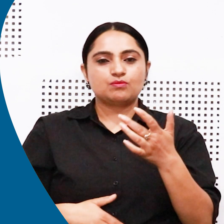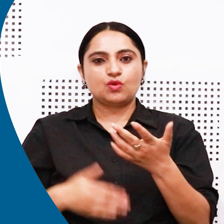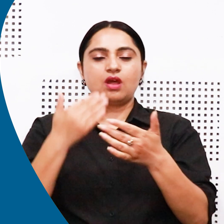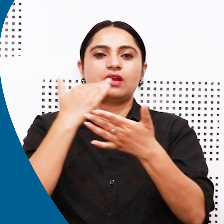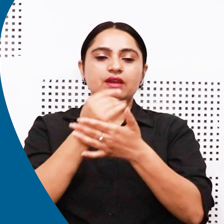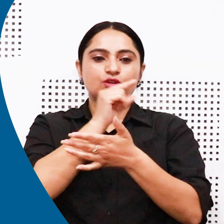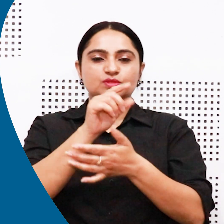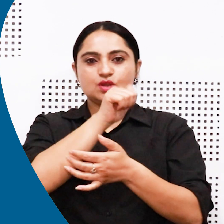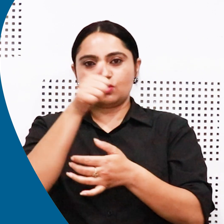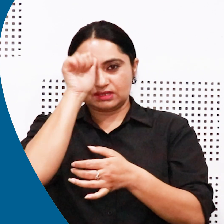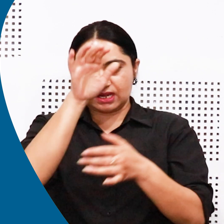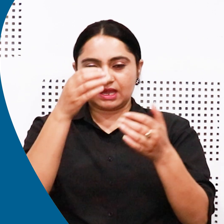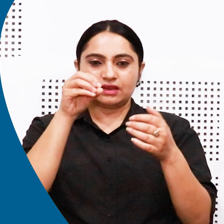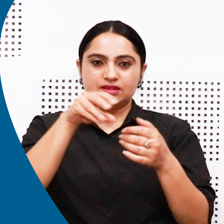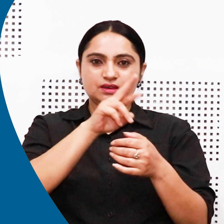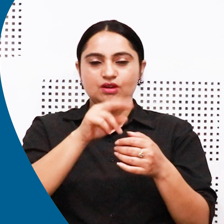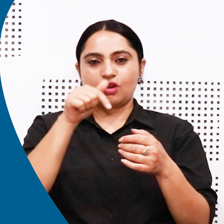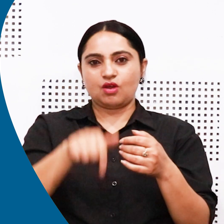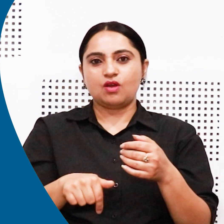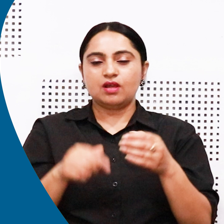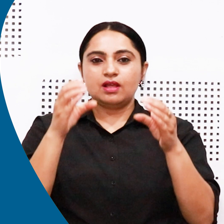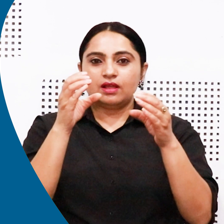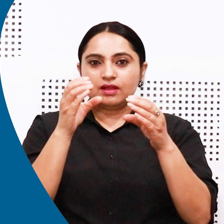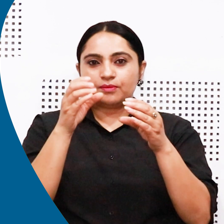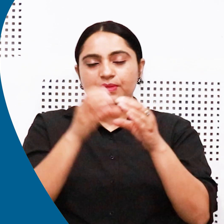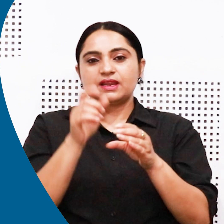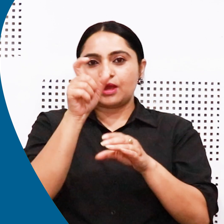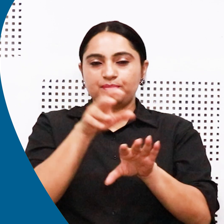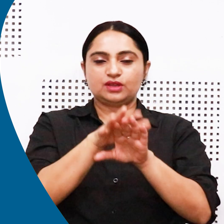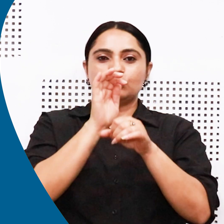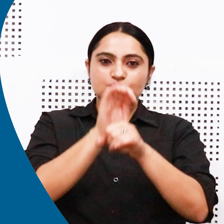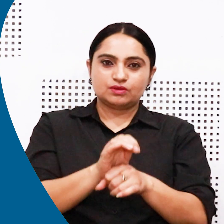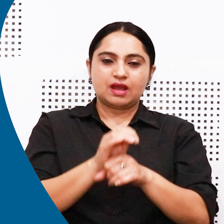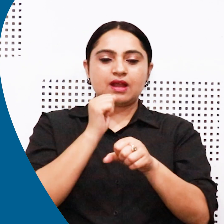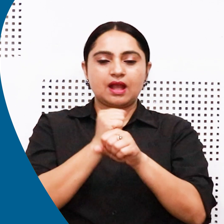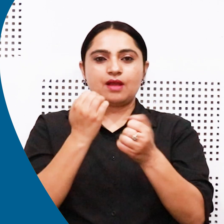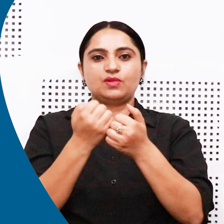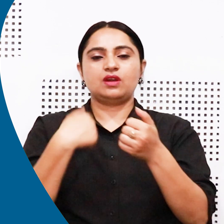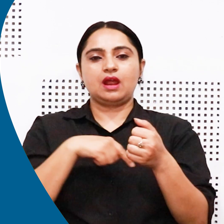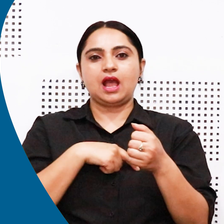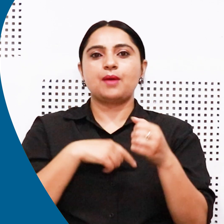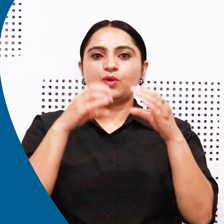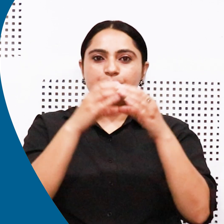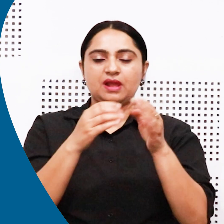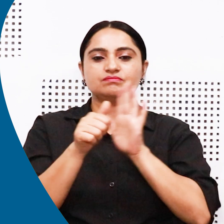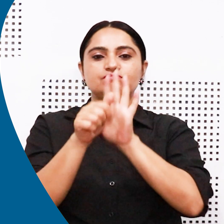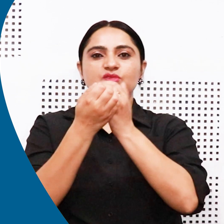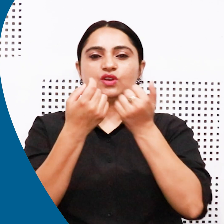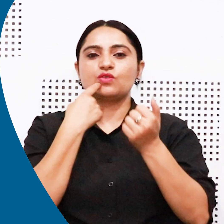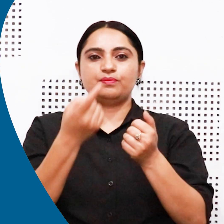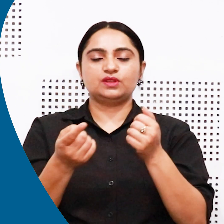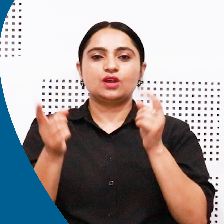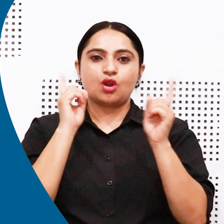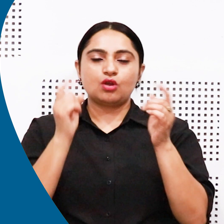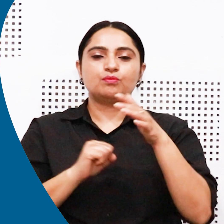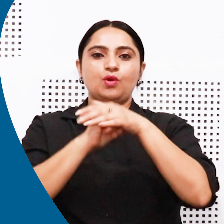बारेमा अरूलाई जानकारी दिन र अझै पालिकावासीको सेवामा खट्न कार्यक्रम हाम्रो पालिका नगरपालिकाले प्रेरित गरिरहेको बताउँदै नगर प्रमुख